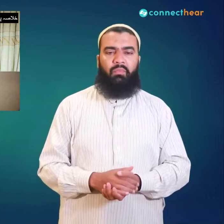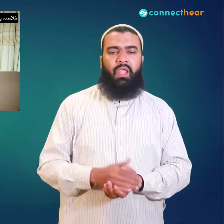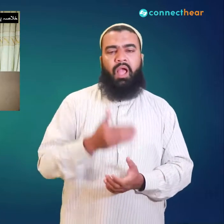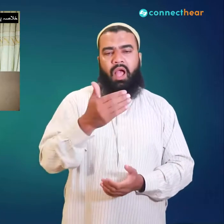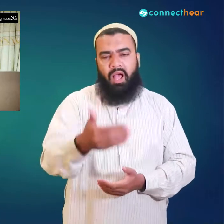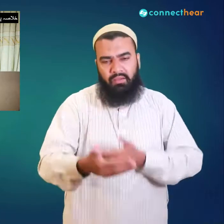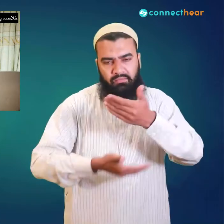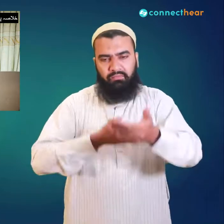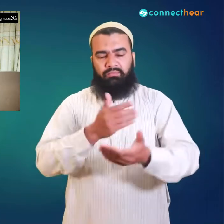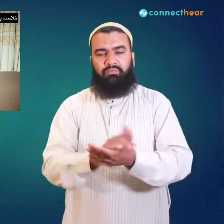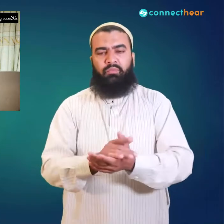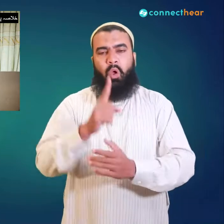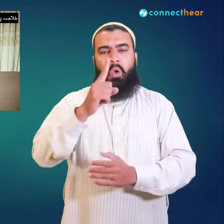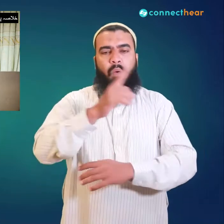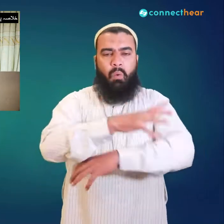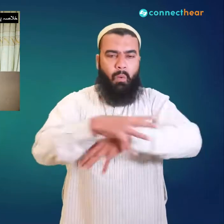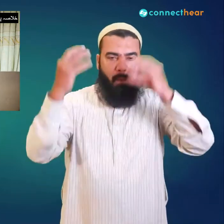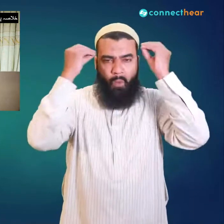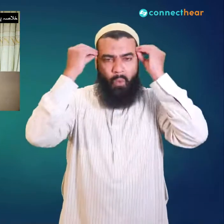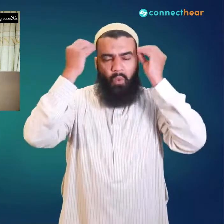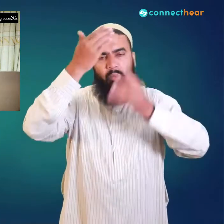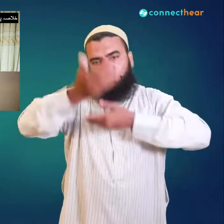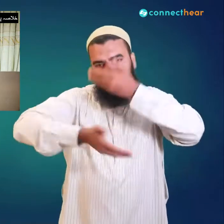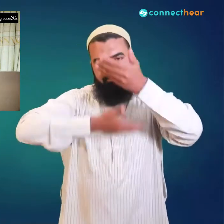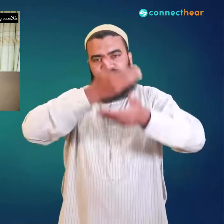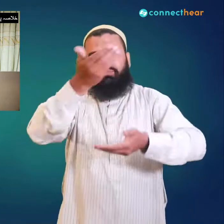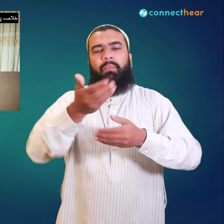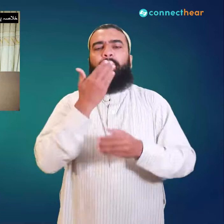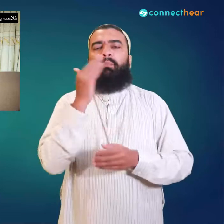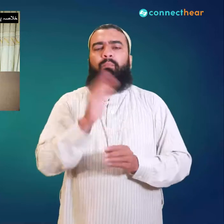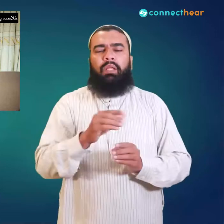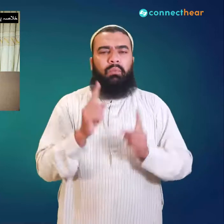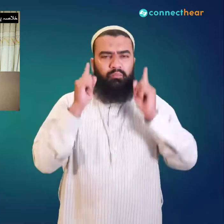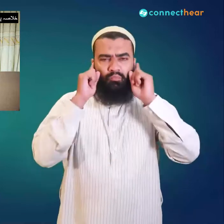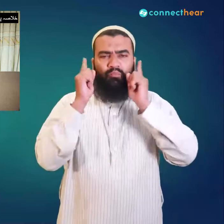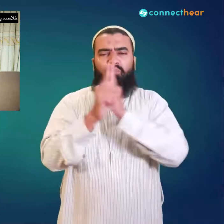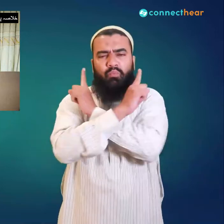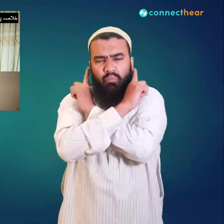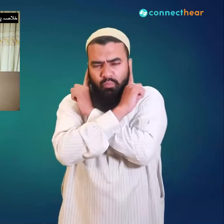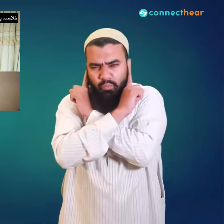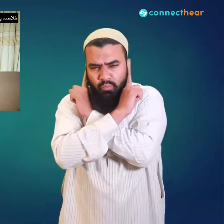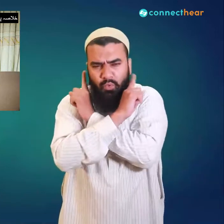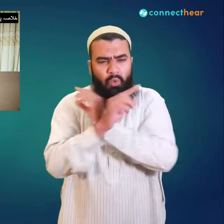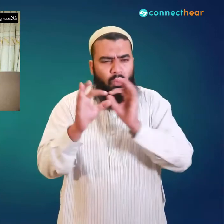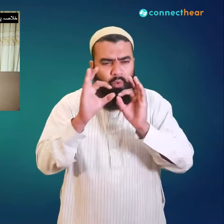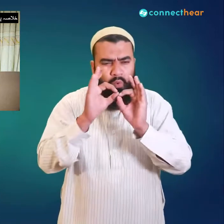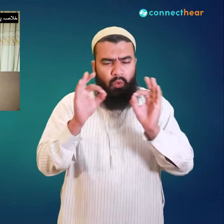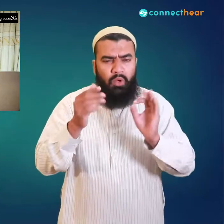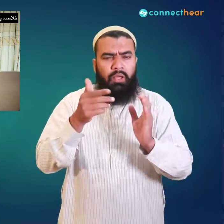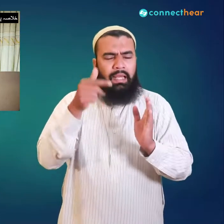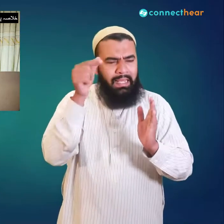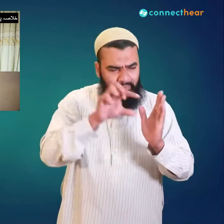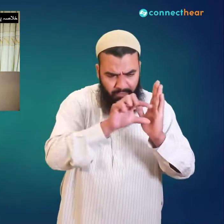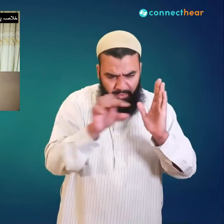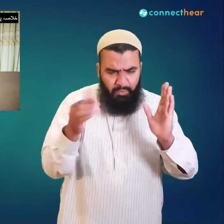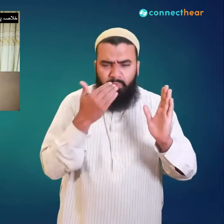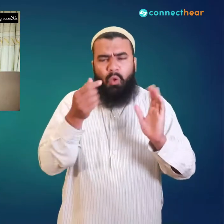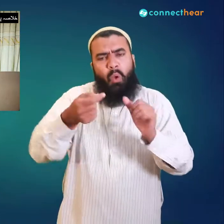مفسرین اس طرف بھی گئے ہیں کہ یہ مستقل صورت نہیں بلکہ سورہ انفال کا دوسرا جزو